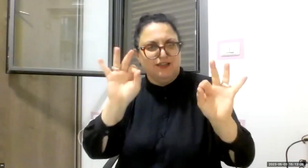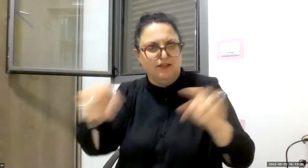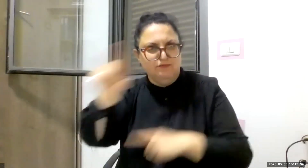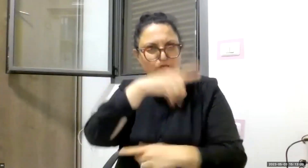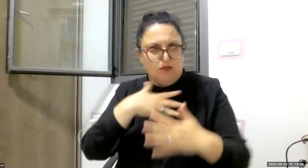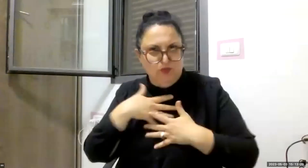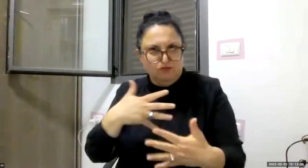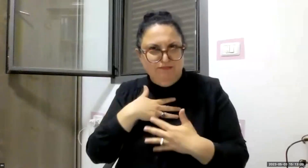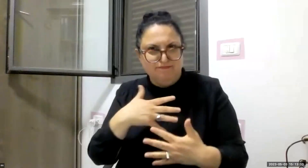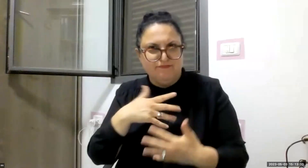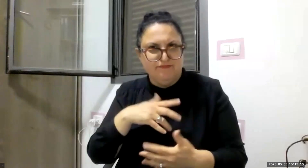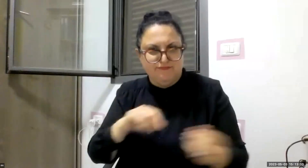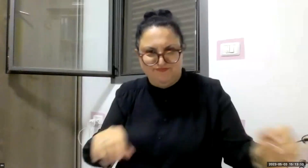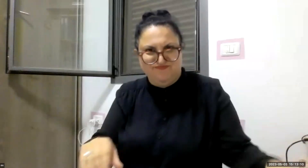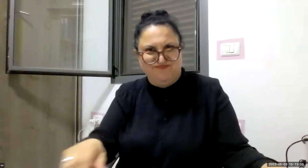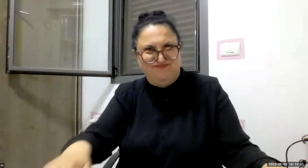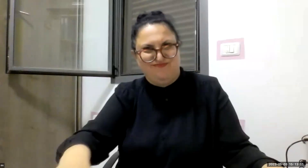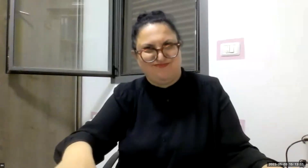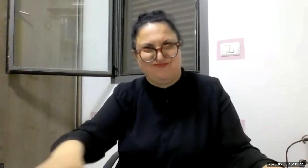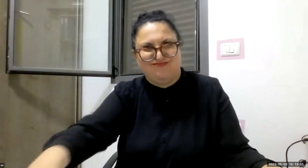אתם בסדר? כולכם נושמים? הכל טוב?